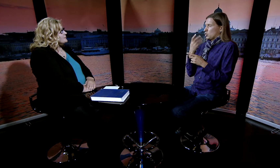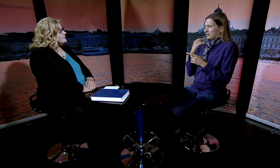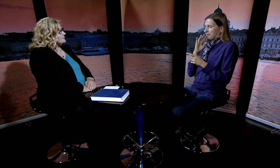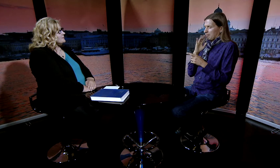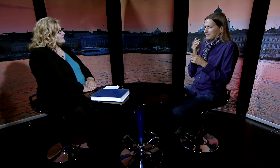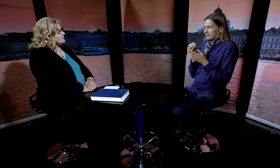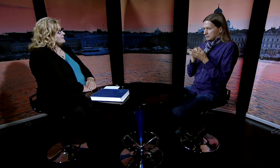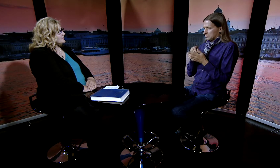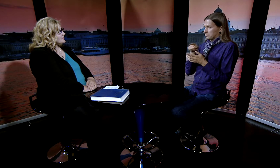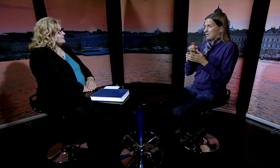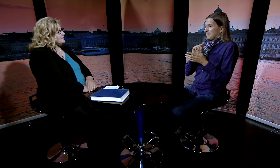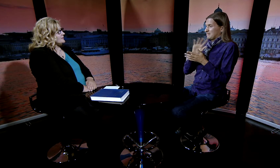ovat?